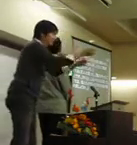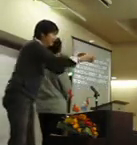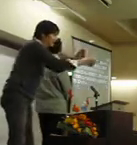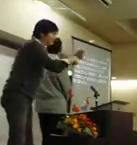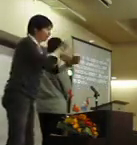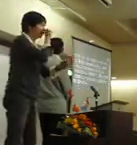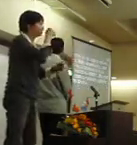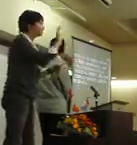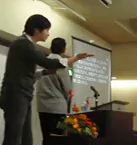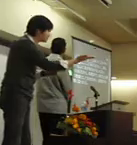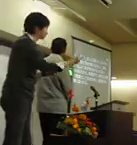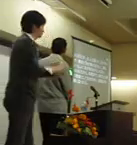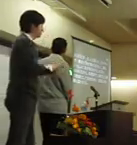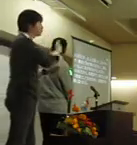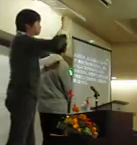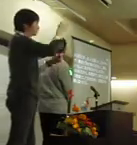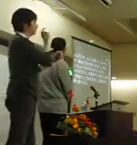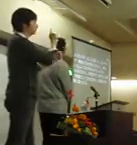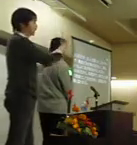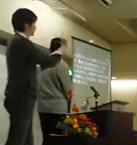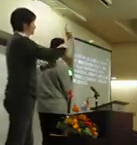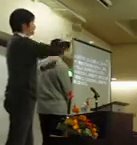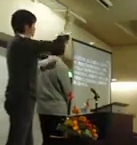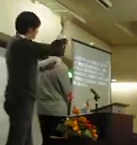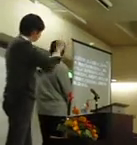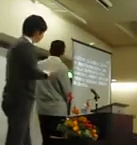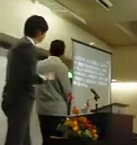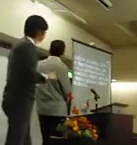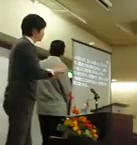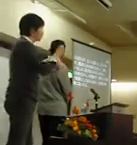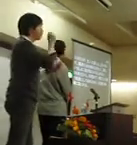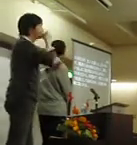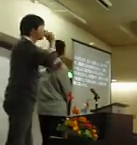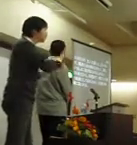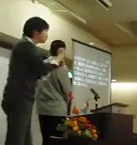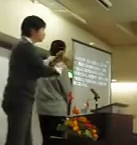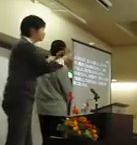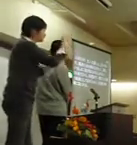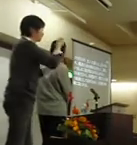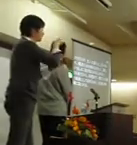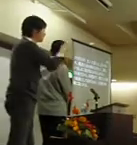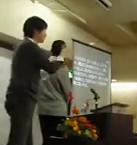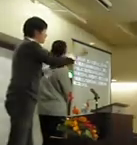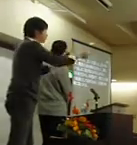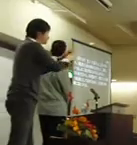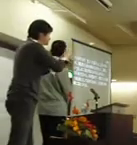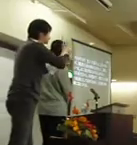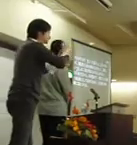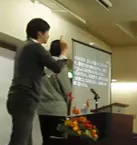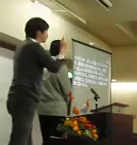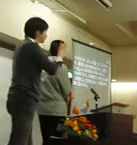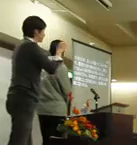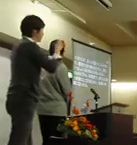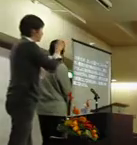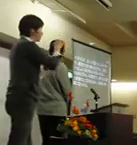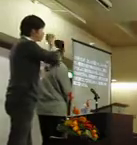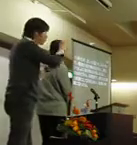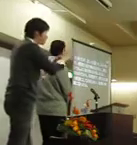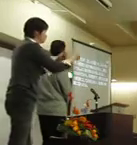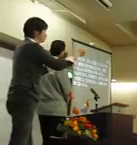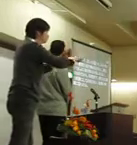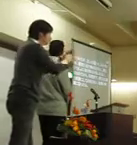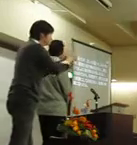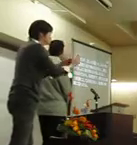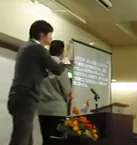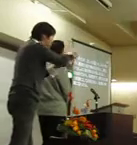か。だが主人は言った。いやいや、毒麦を抜き集められるうちに麦も一緒に抜かれるかも